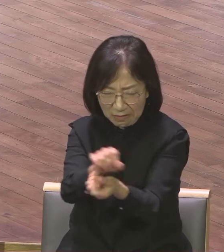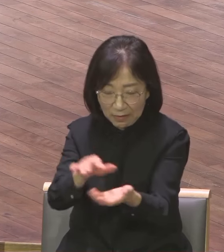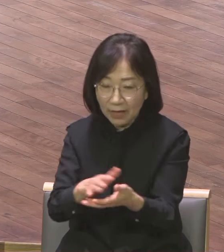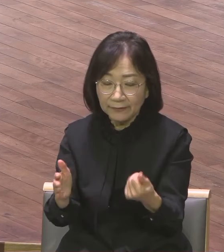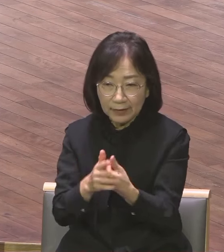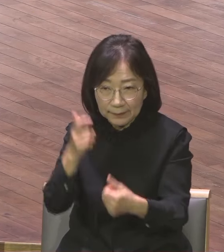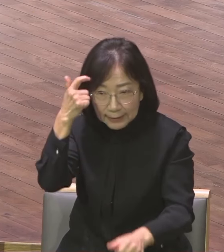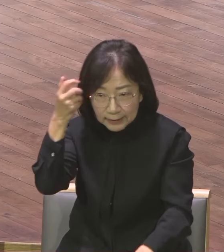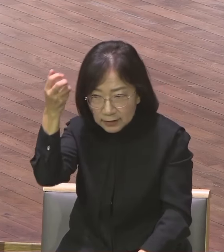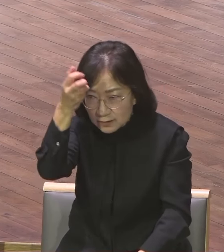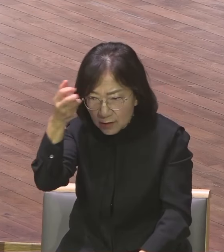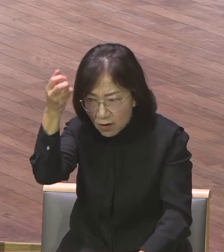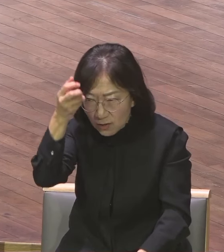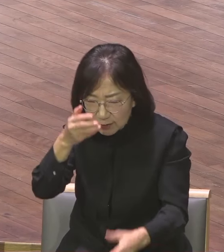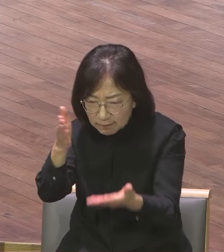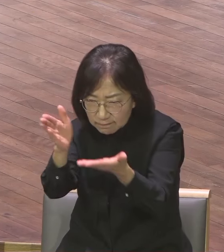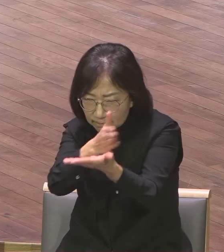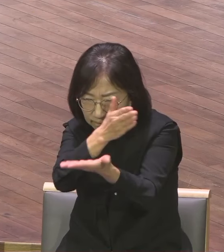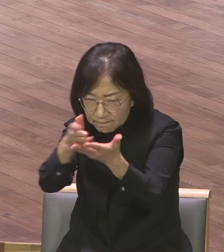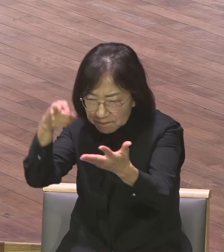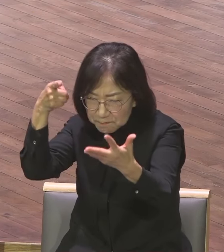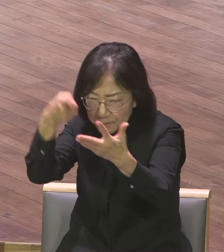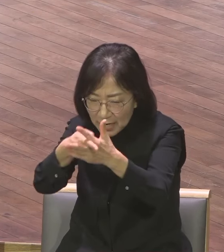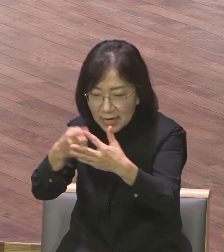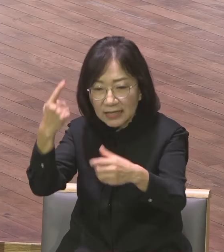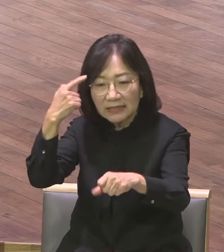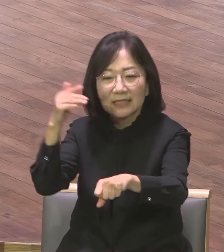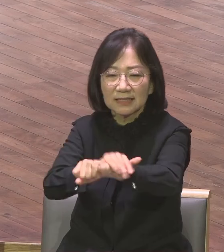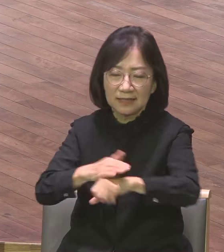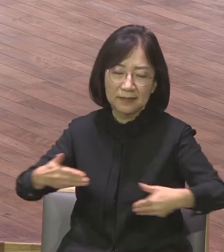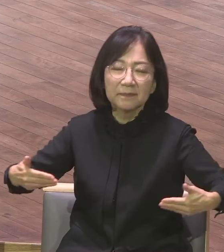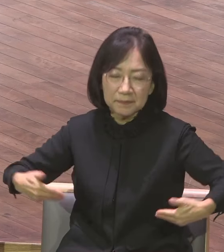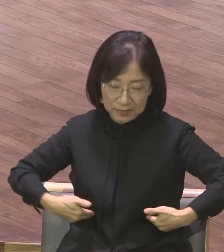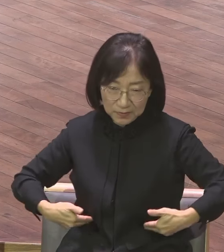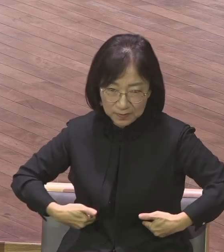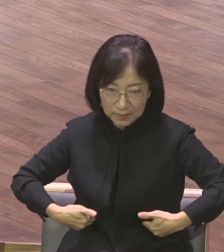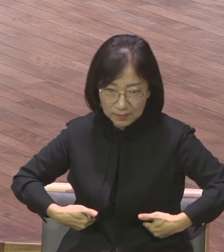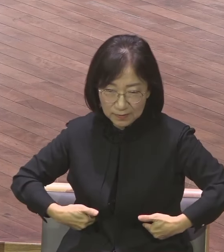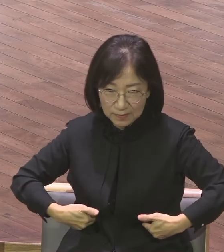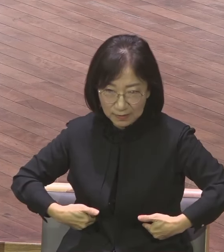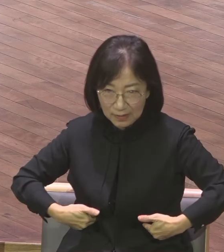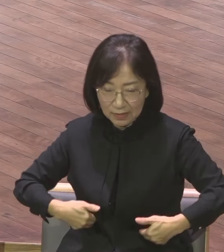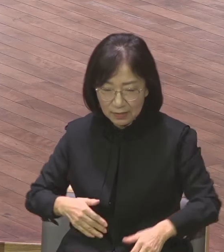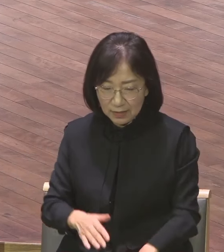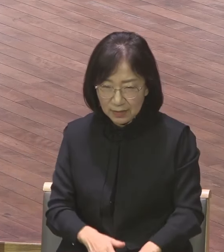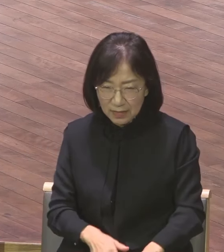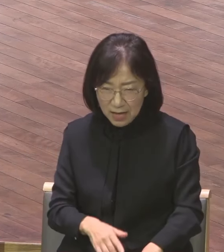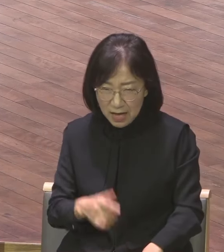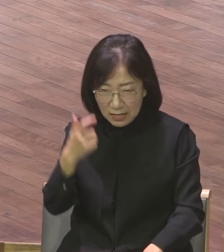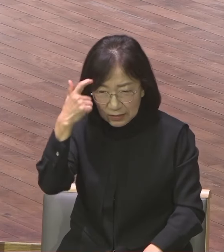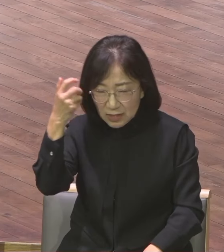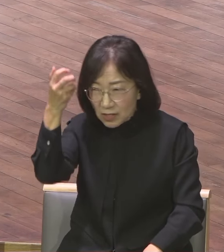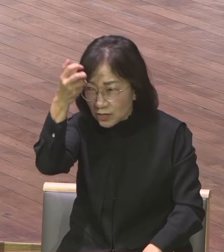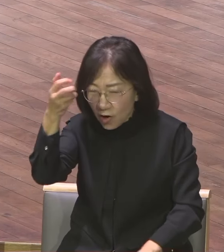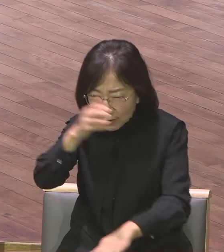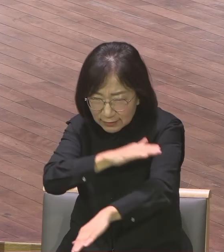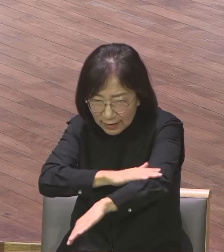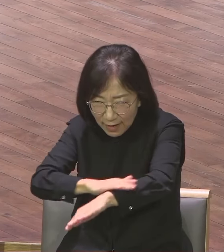분별하는 지혜가 있어야 된다라고 사도 요한이 강조를 하고 있어요. 영 분별할 수 있어야 된다. 영적으로